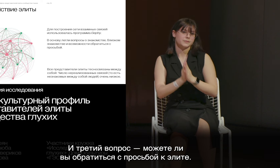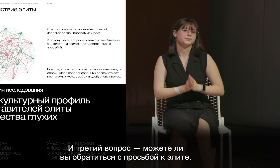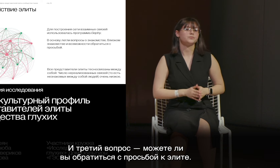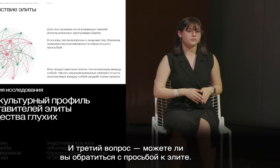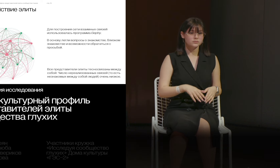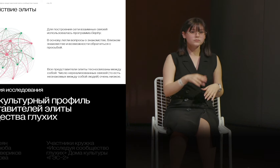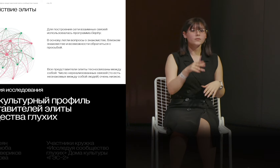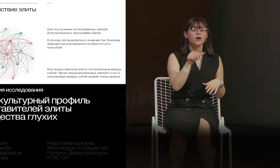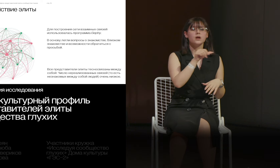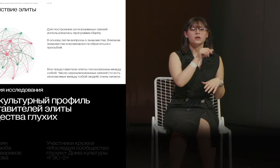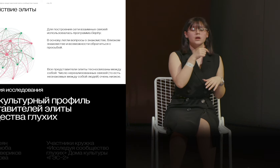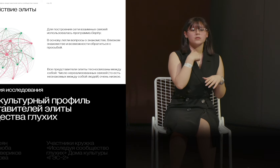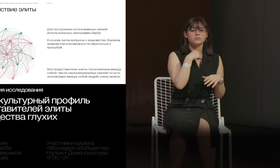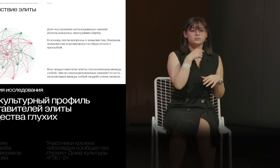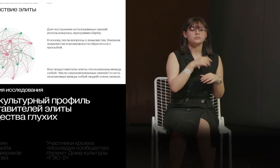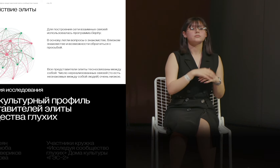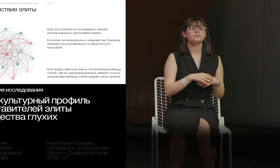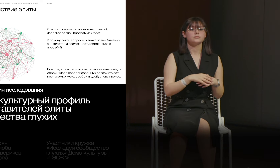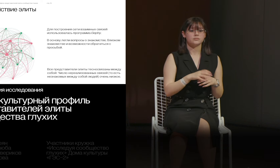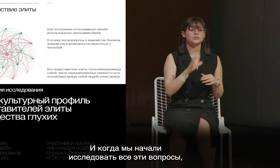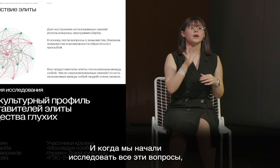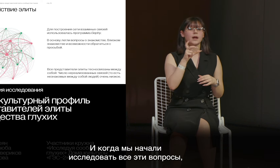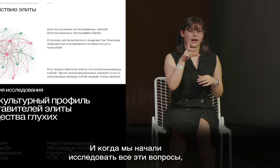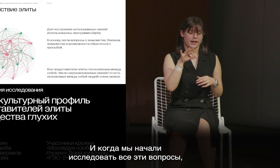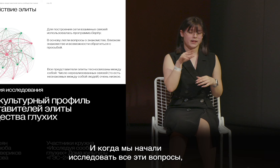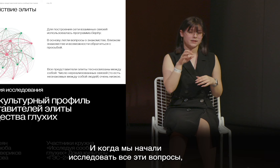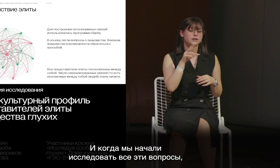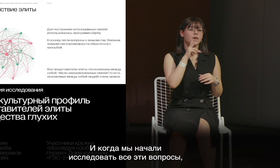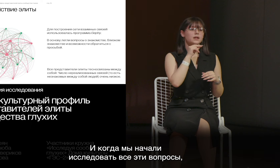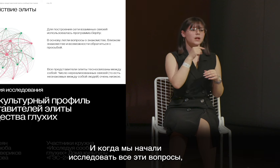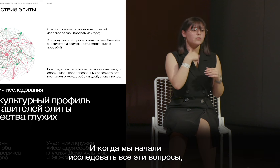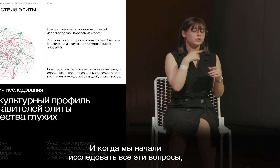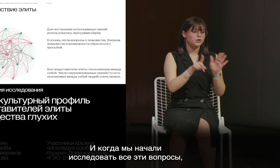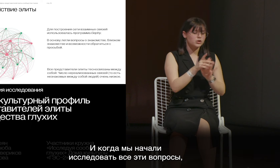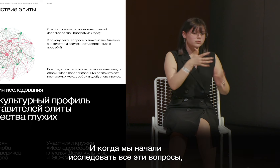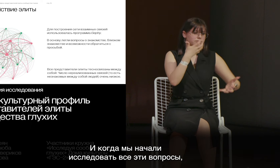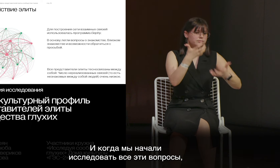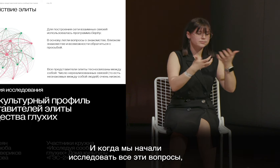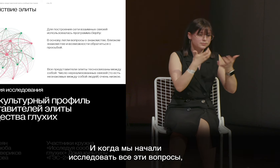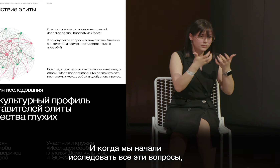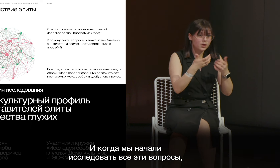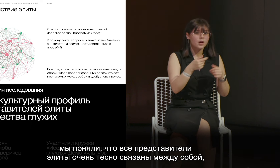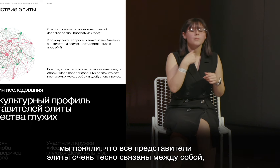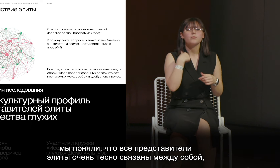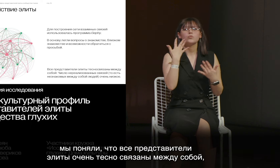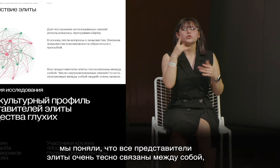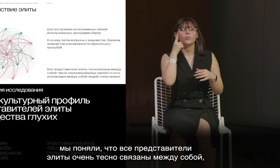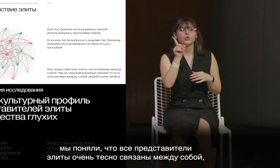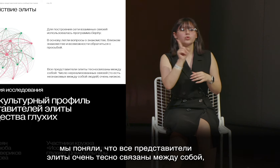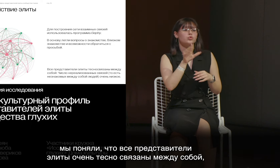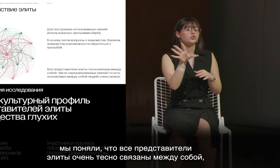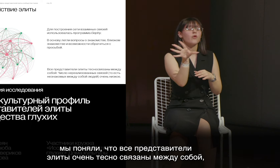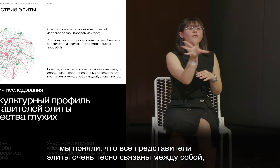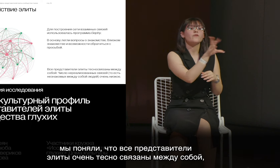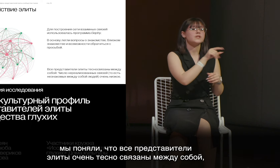просьбой к элите. И когда мы начали исследовать